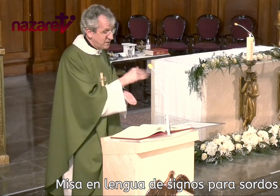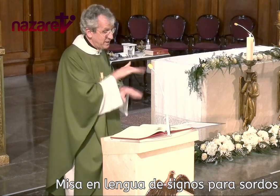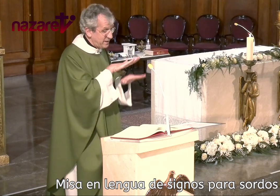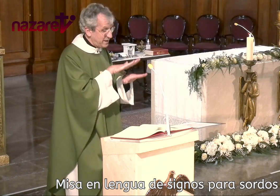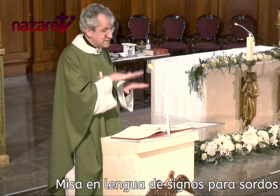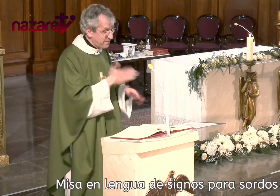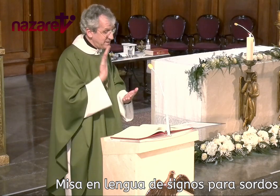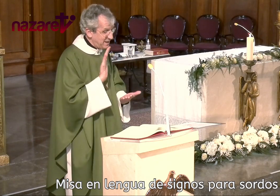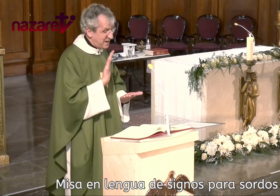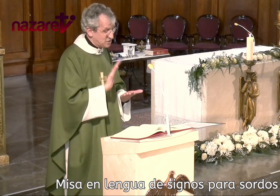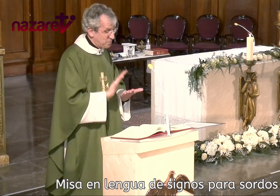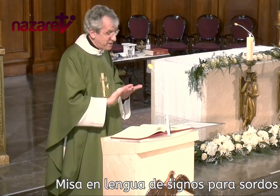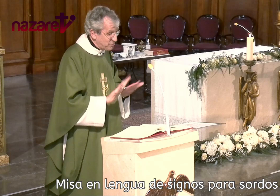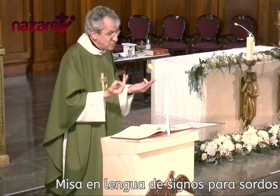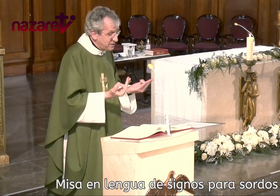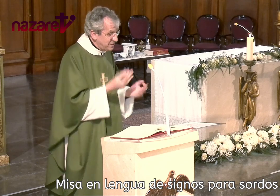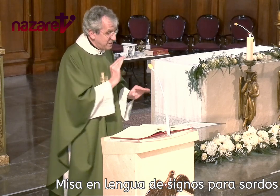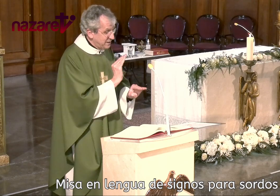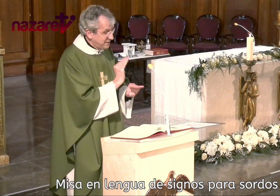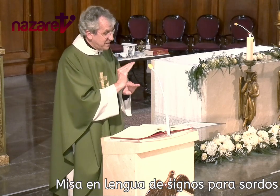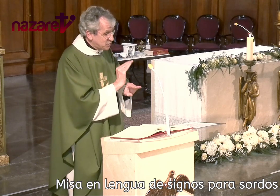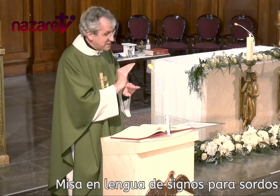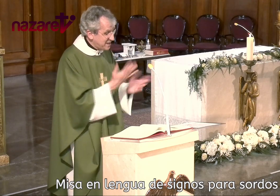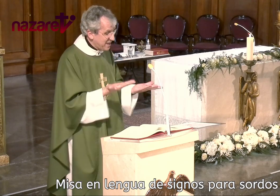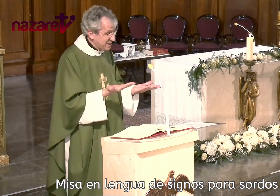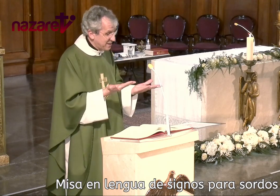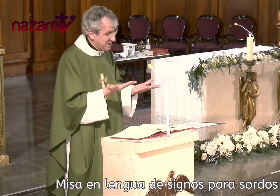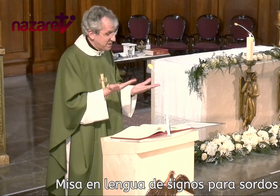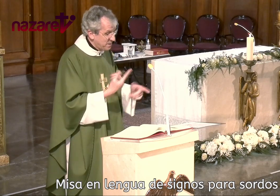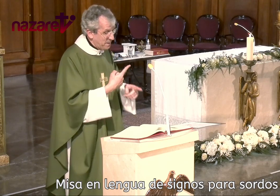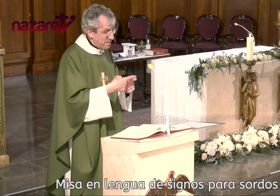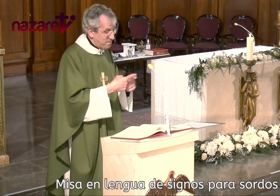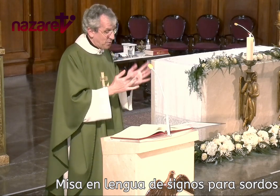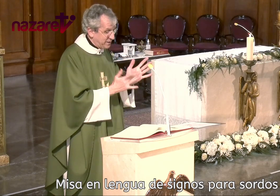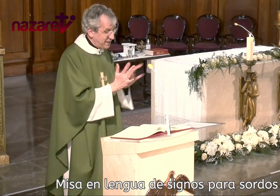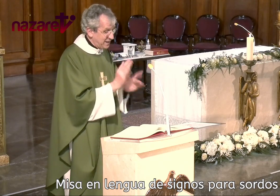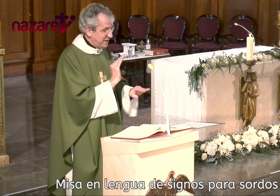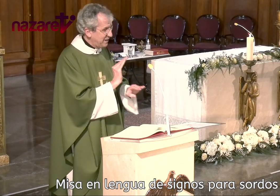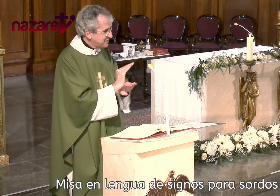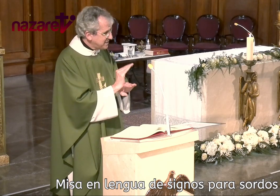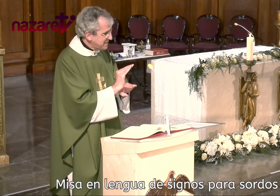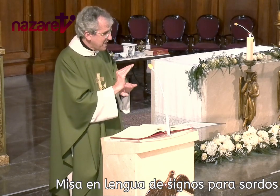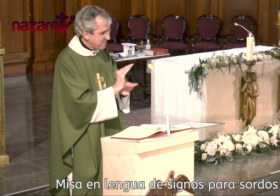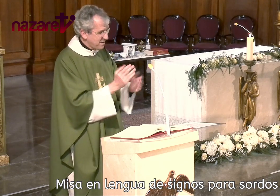estaban asombrados de su enseñanza porque les enseñaba